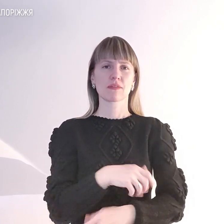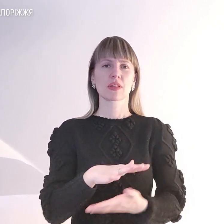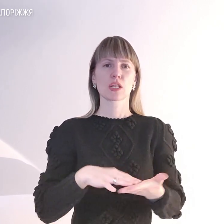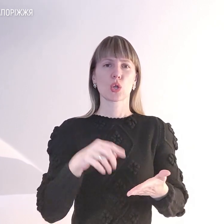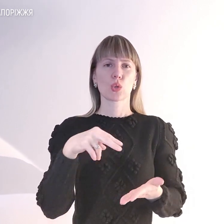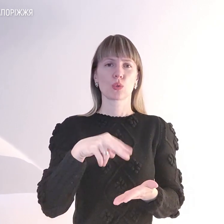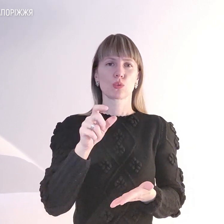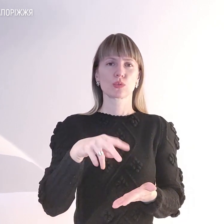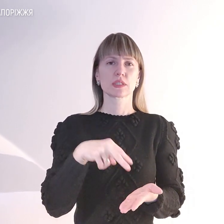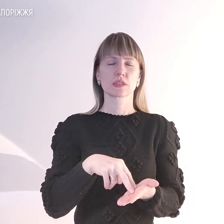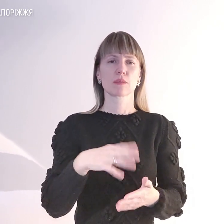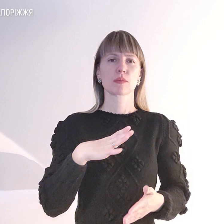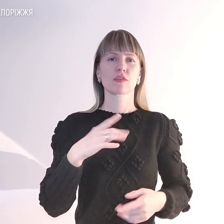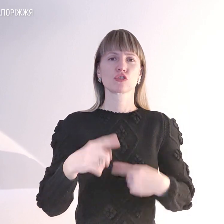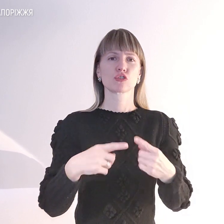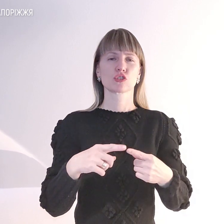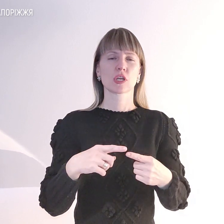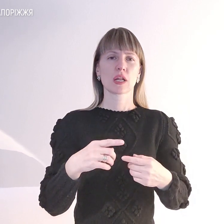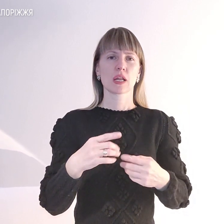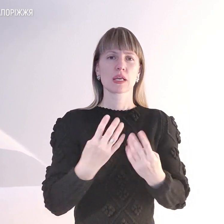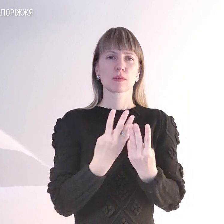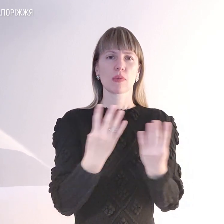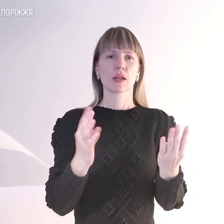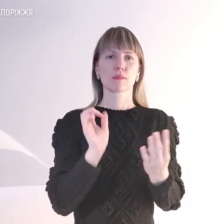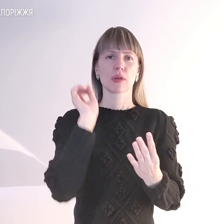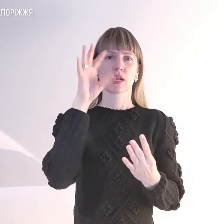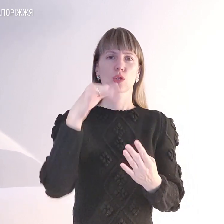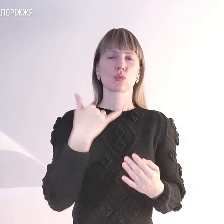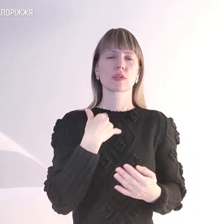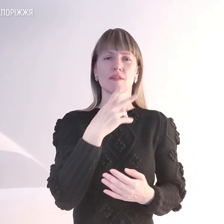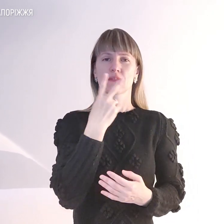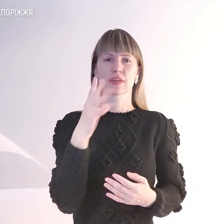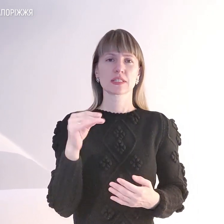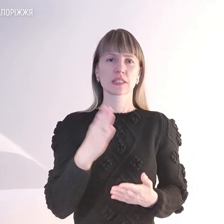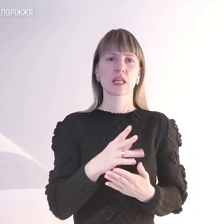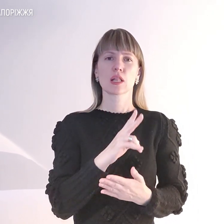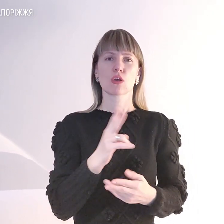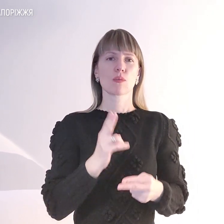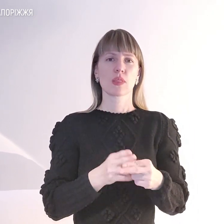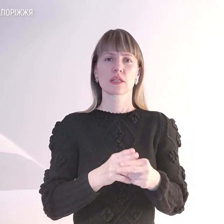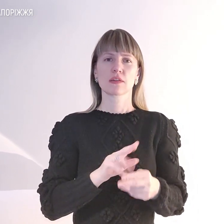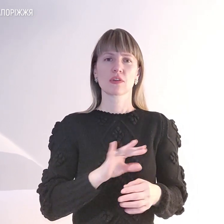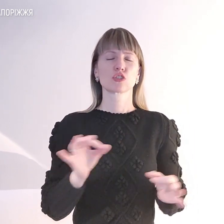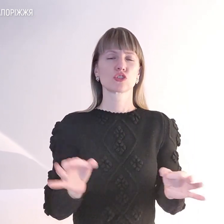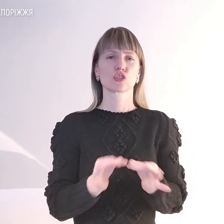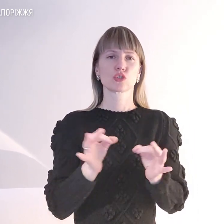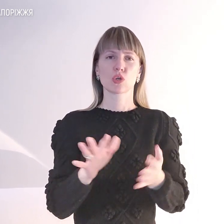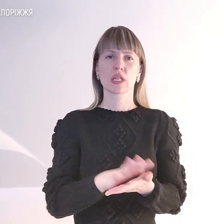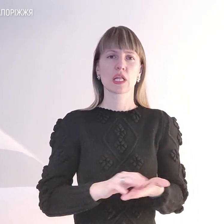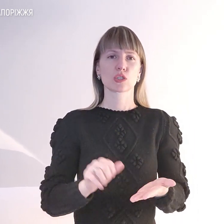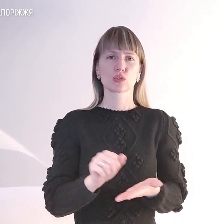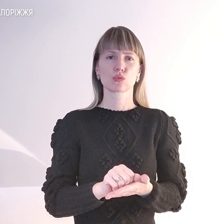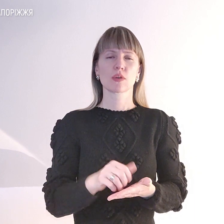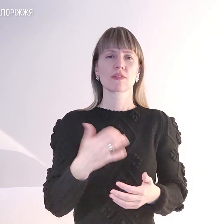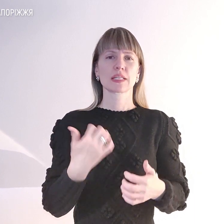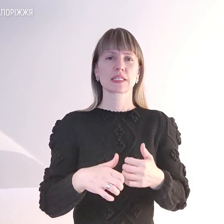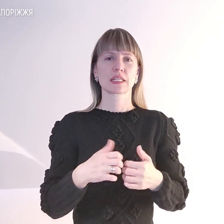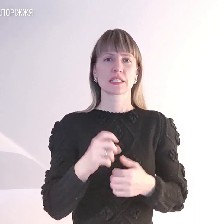стають, буває через паркан перекидають. Але в нас все передбачено. Нікому не зашкодимо і нічого не зруйнуємо. В середньому з 15